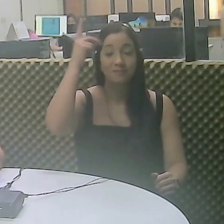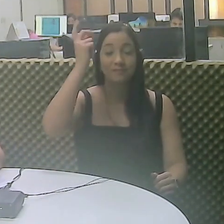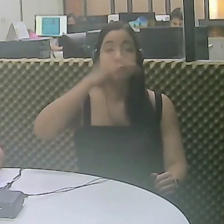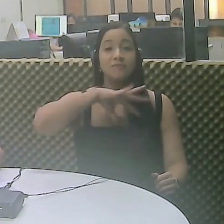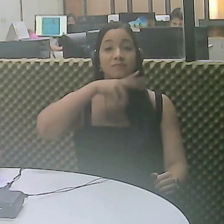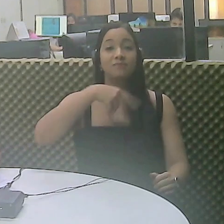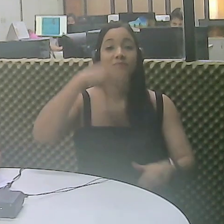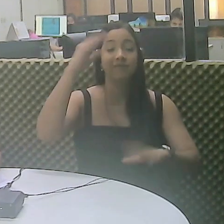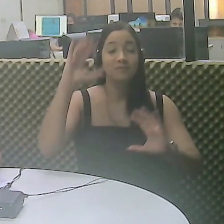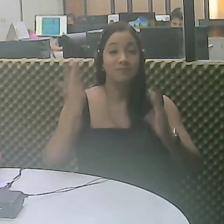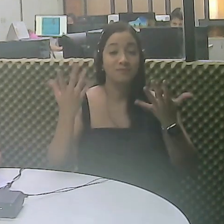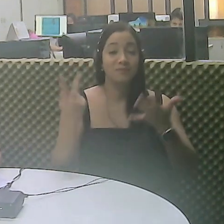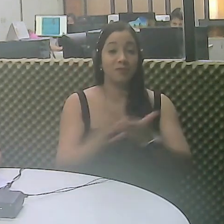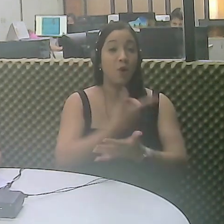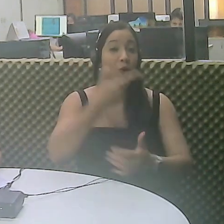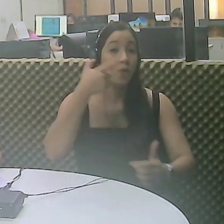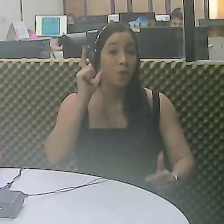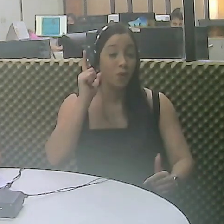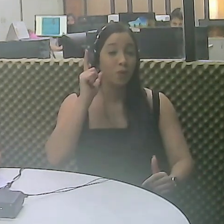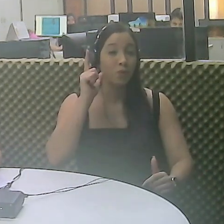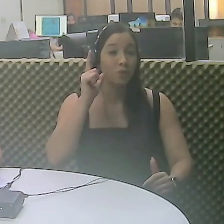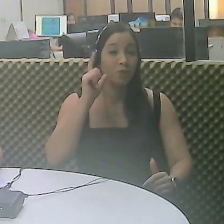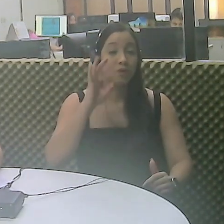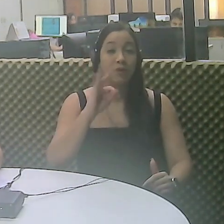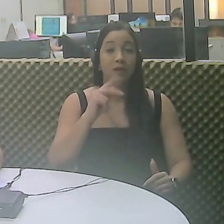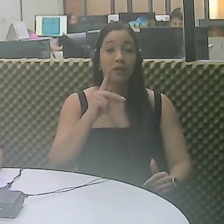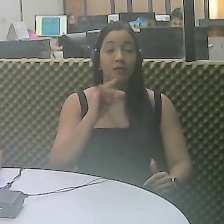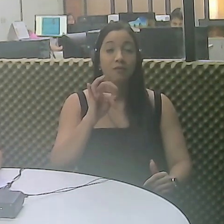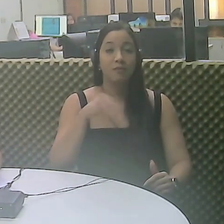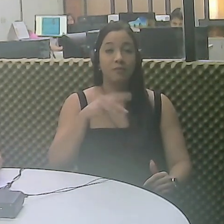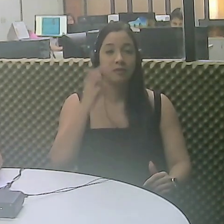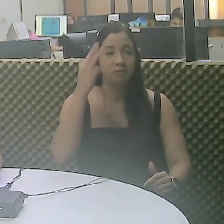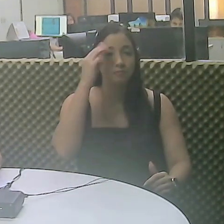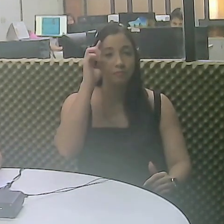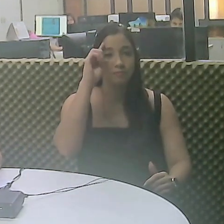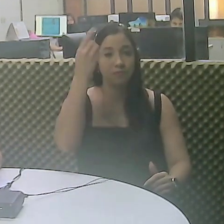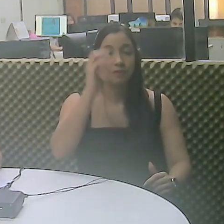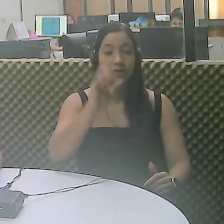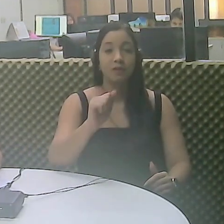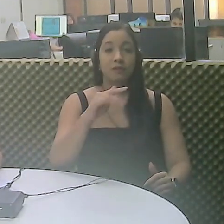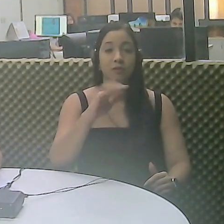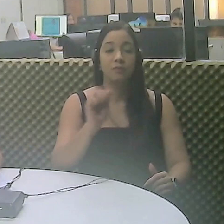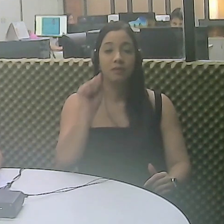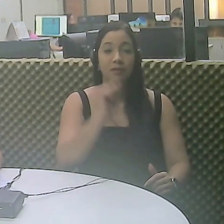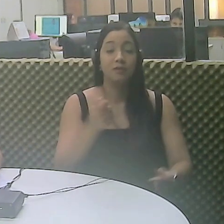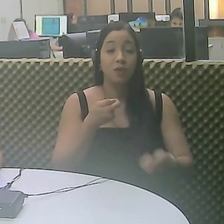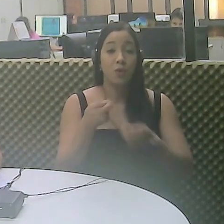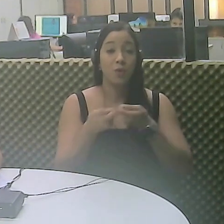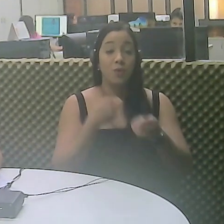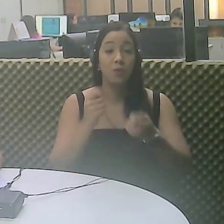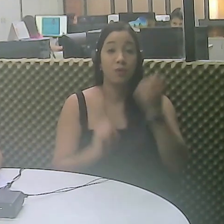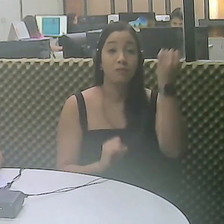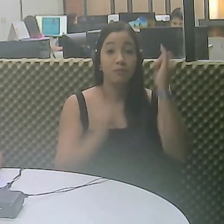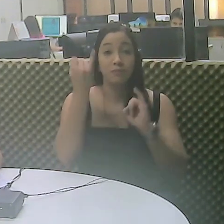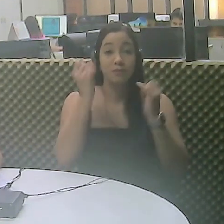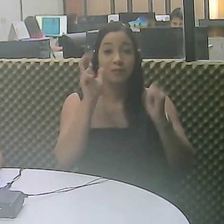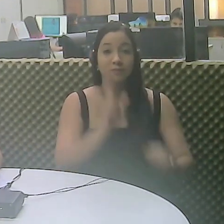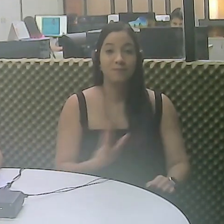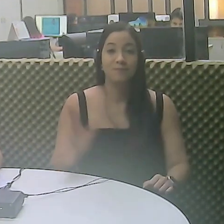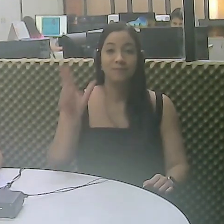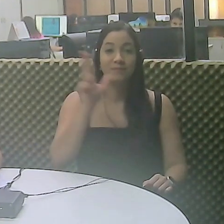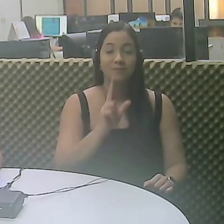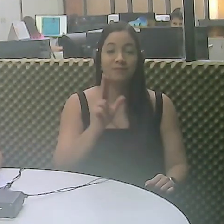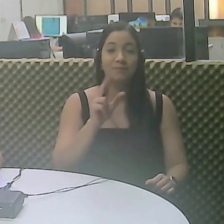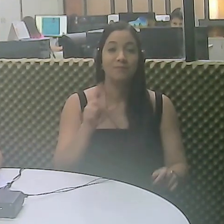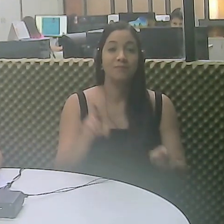na solenidade que aconteceu ontem. O Top of Mind é promovido pela ACIUB, Associação Comercial e Industrial de Uberlândia, e